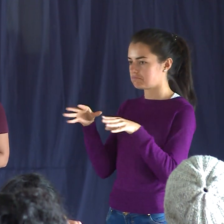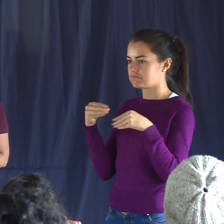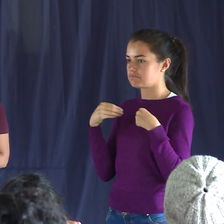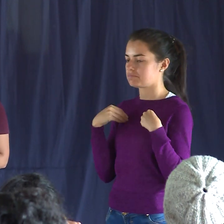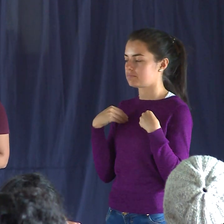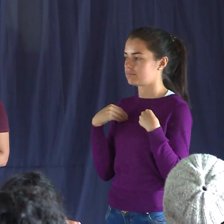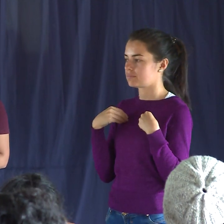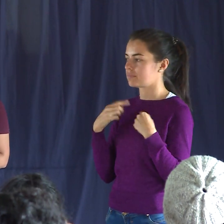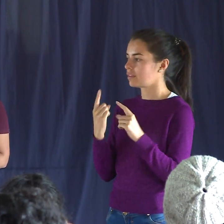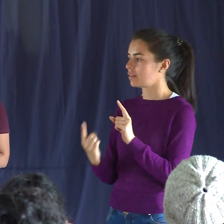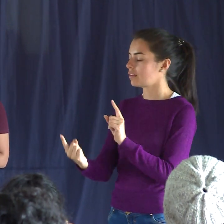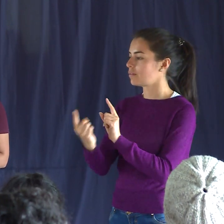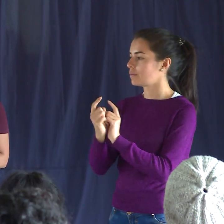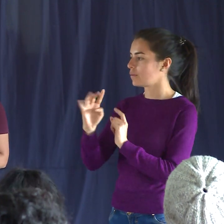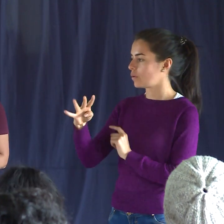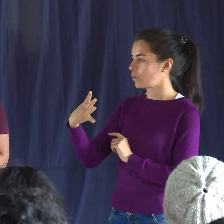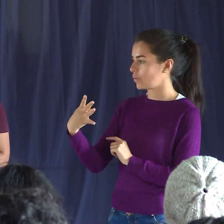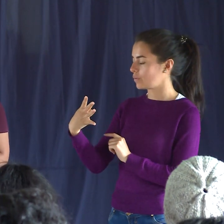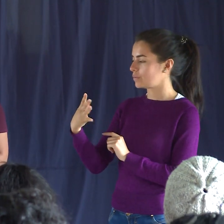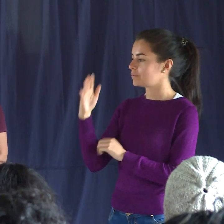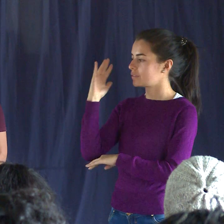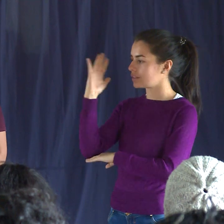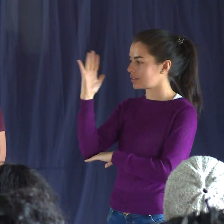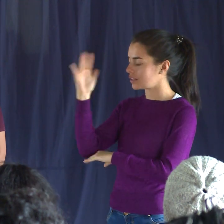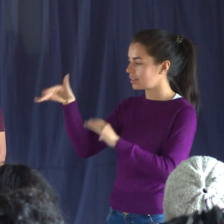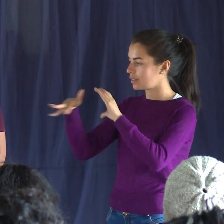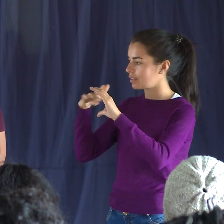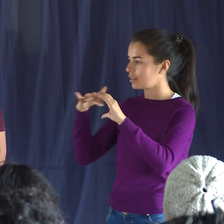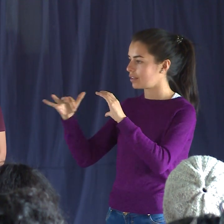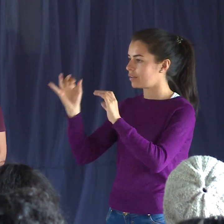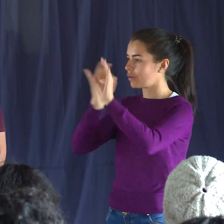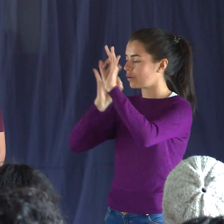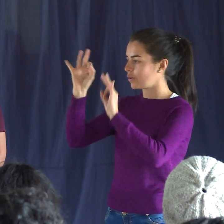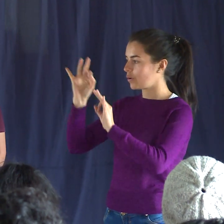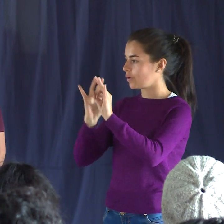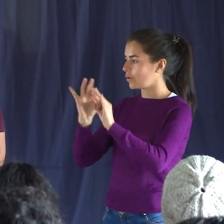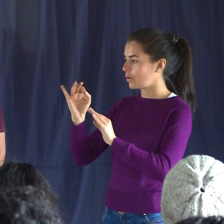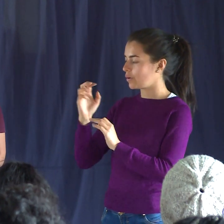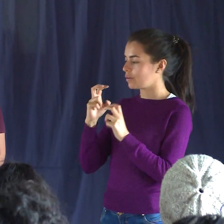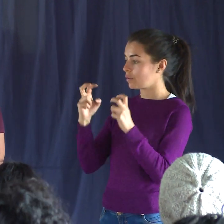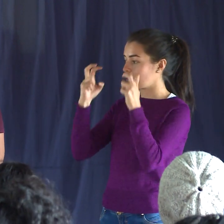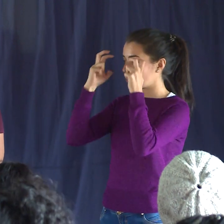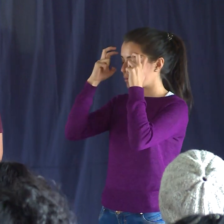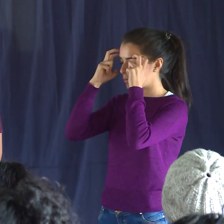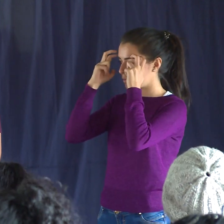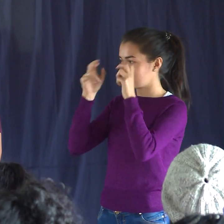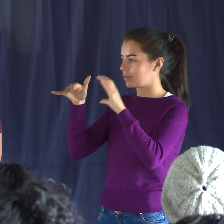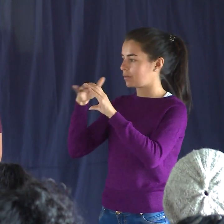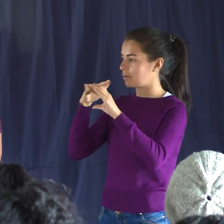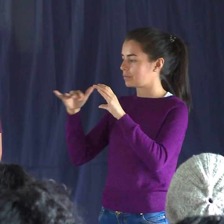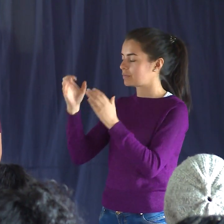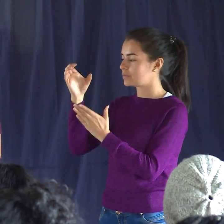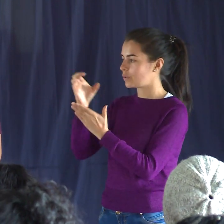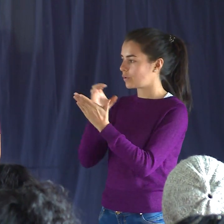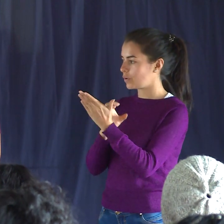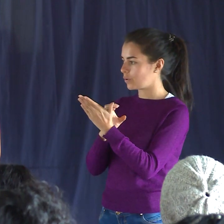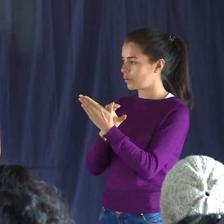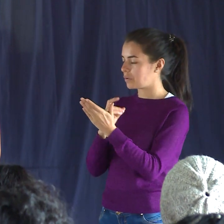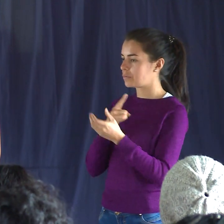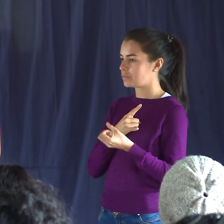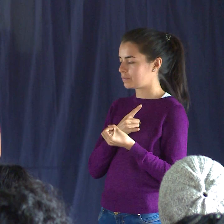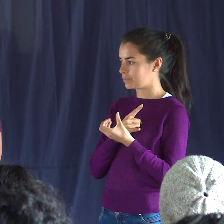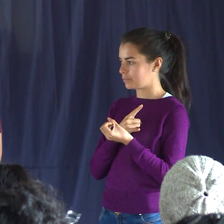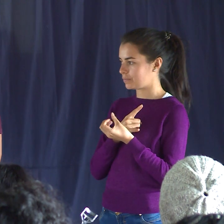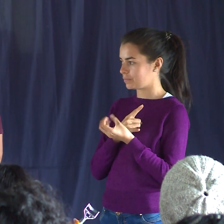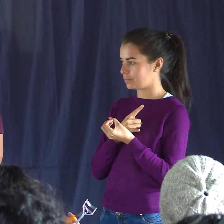La cuarta sesión de la Cátedra Ambiental, organizada por el Grupo Conocimiento Ambiental y Currículo de la Universidad Pedagógica